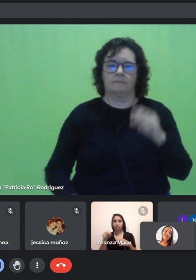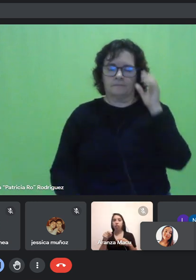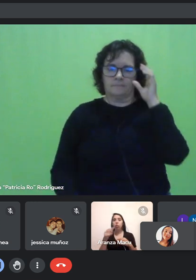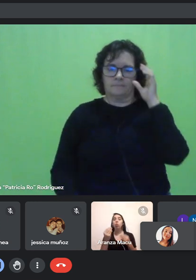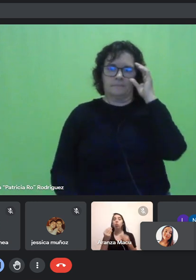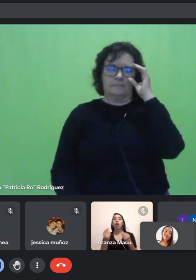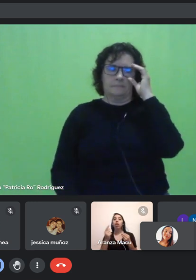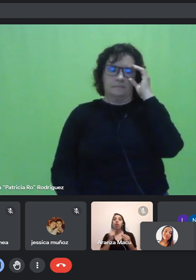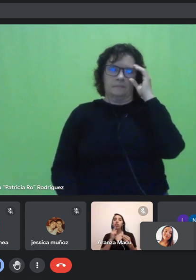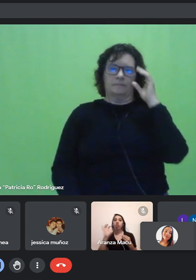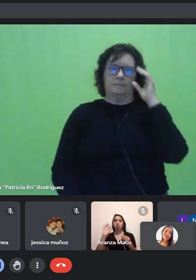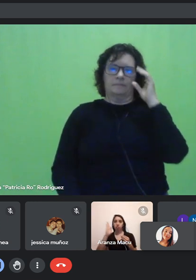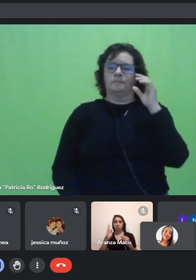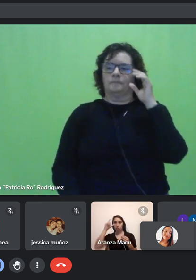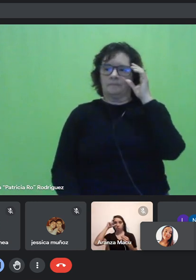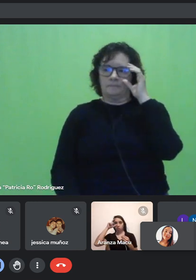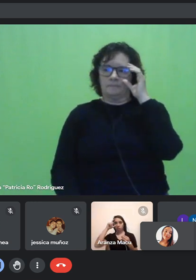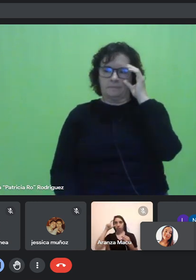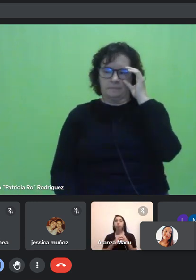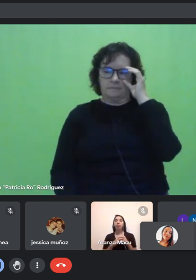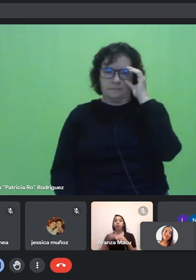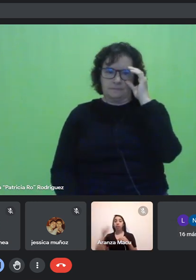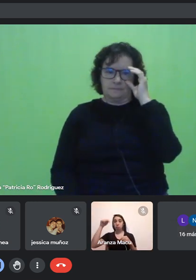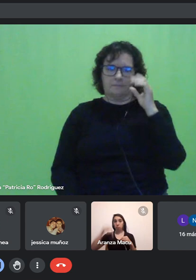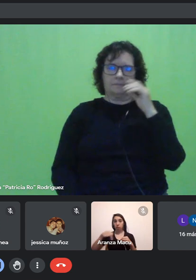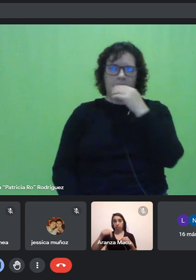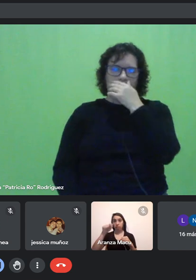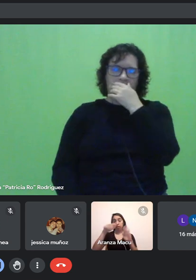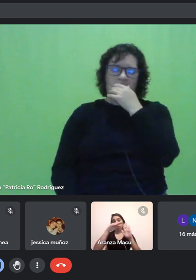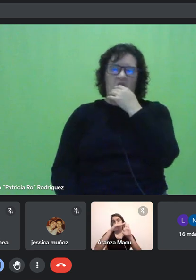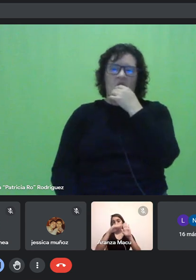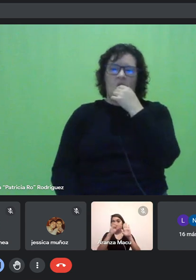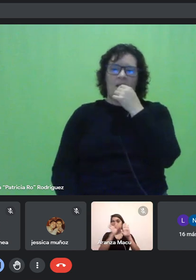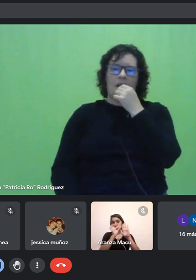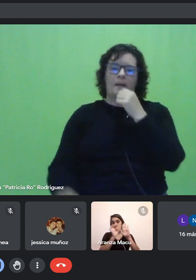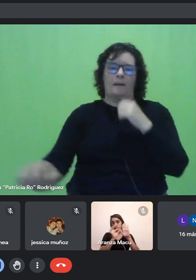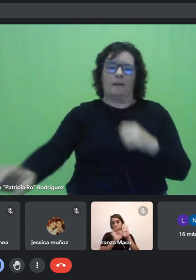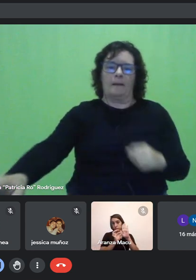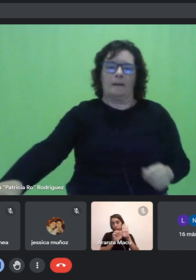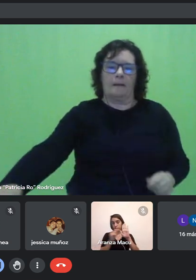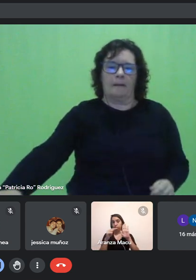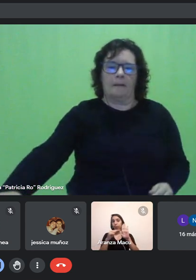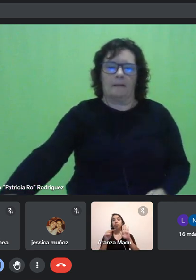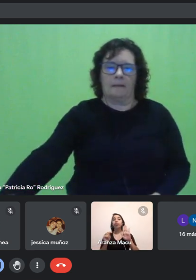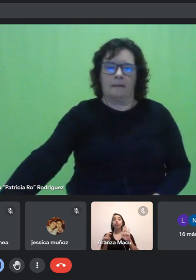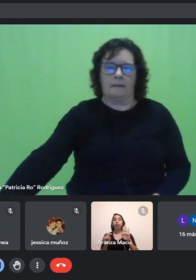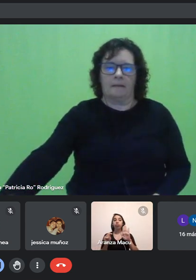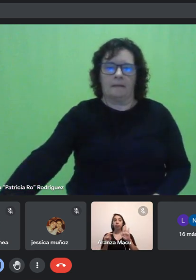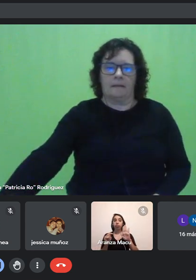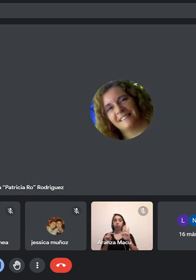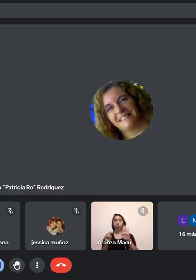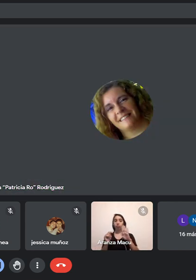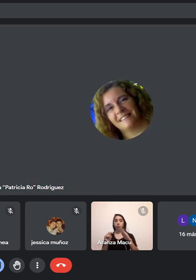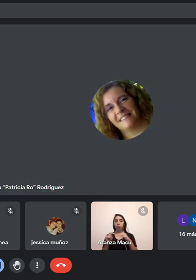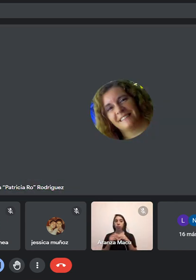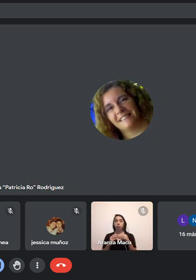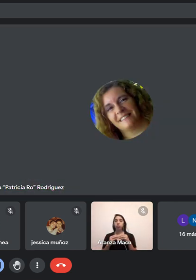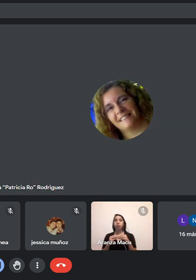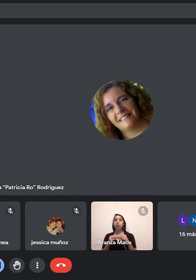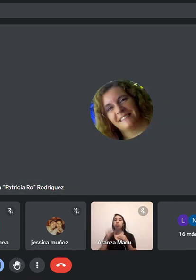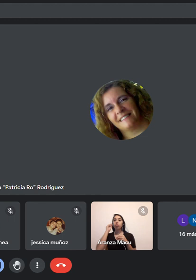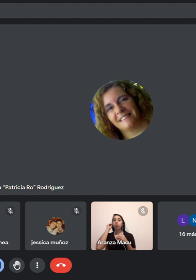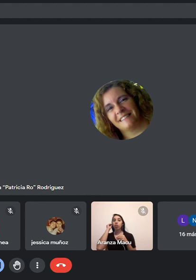que en presente am, is o are, ¿sí? Y lo que en particular quiero